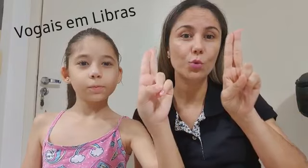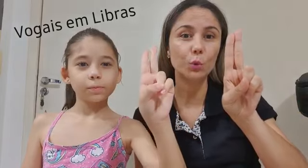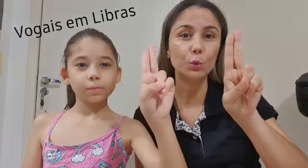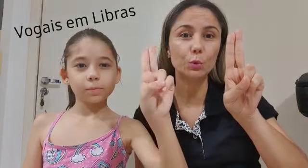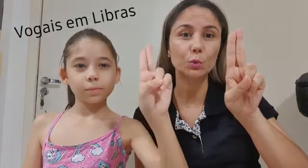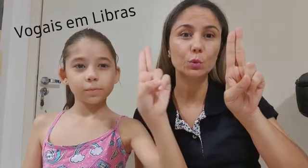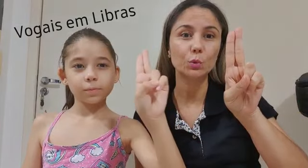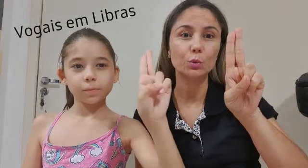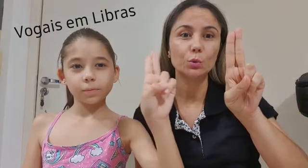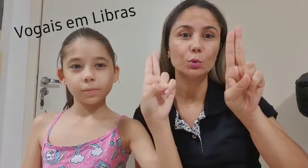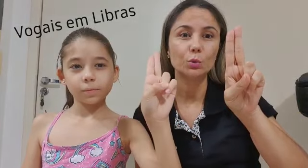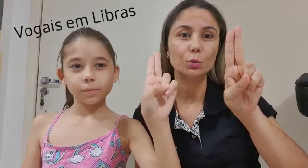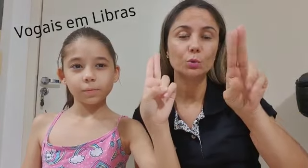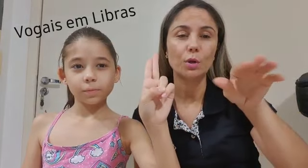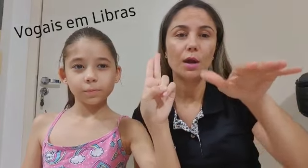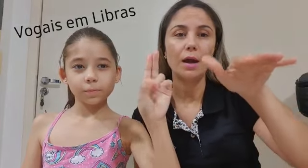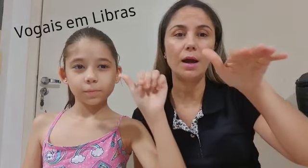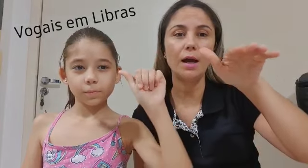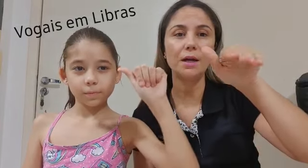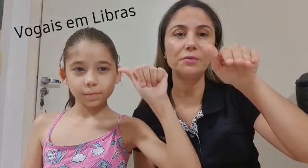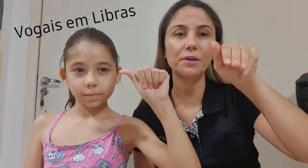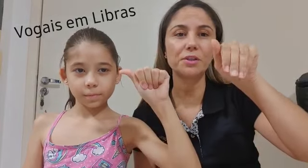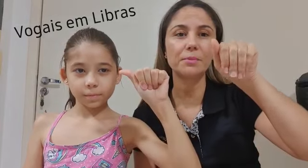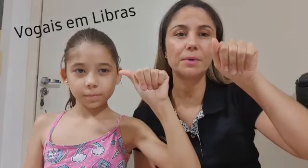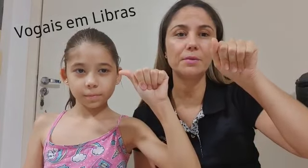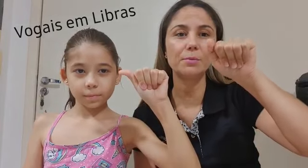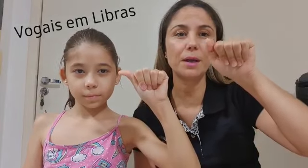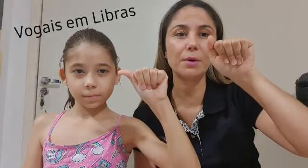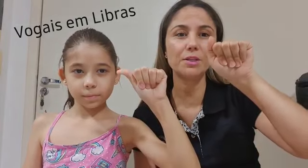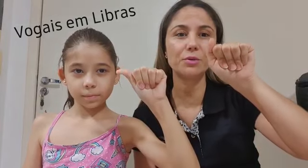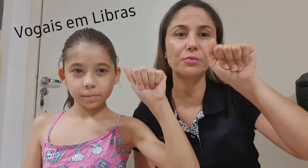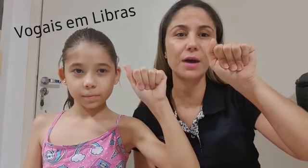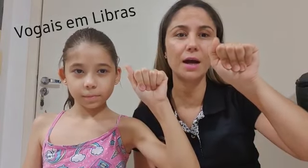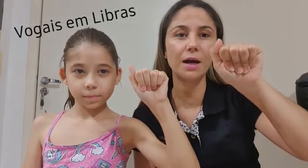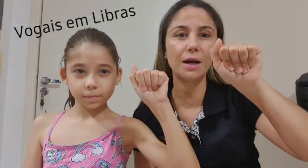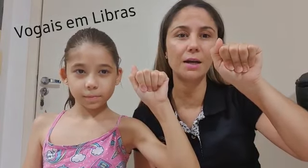U. A. Fecha a mão. Vamos lá, o A de novo. A.